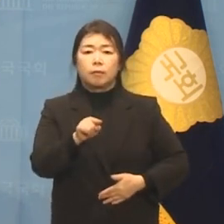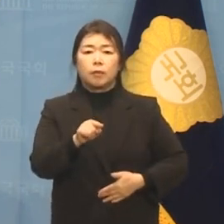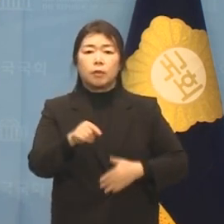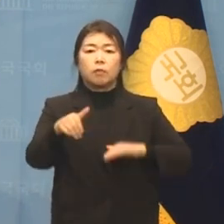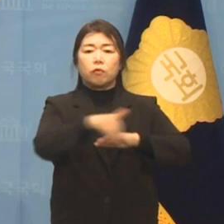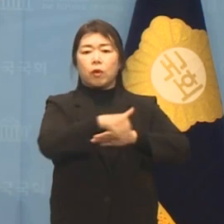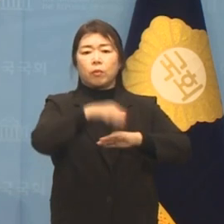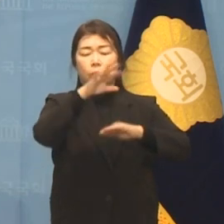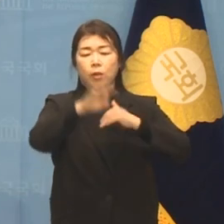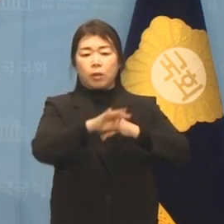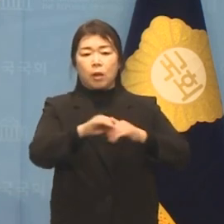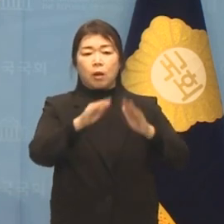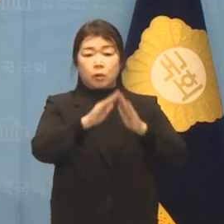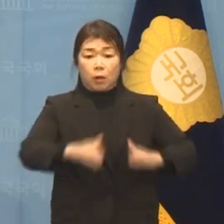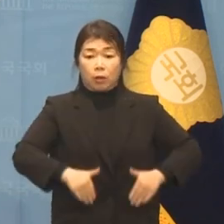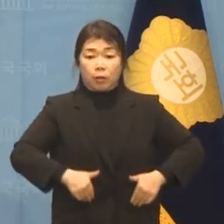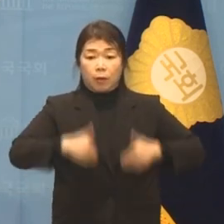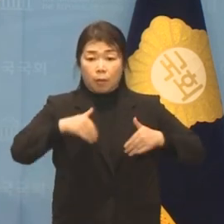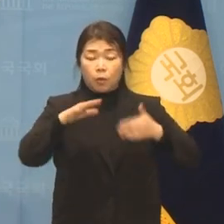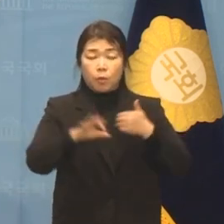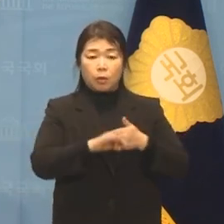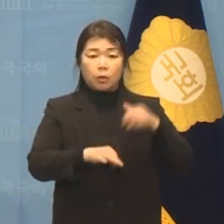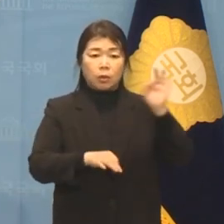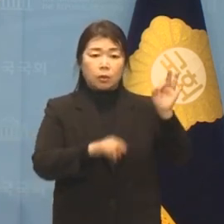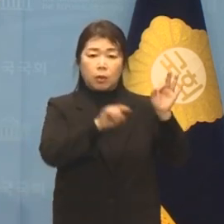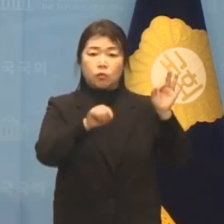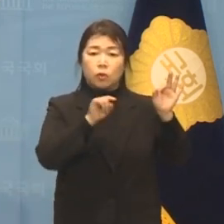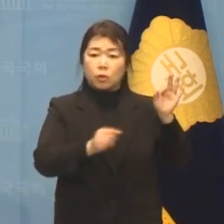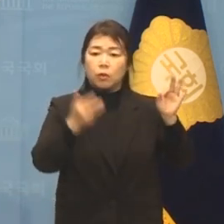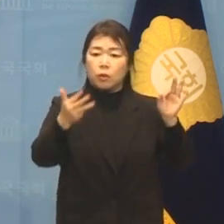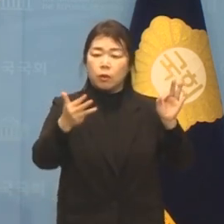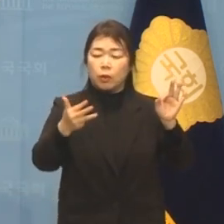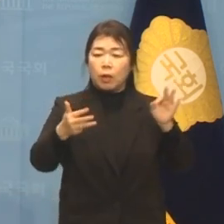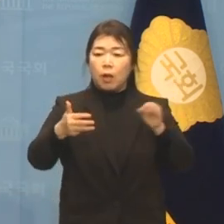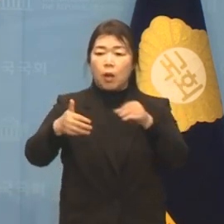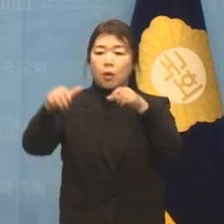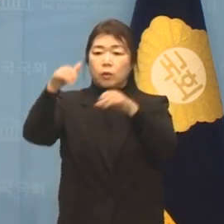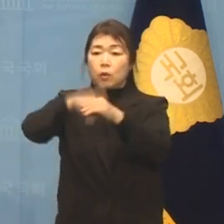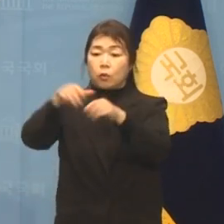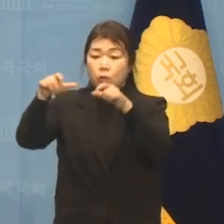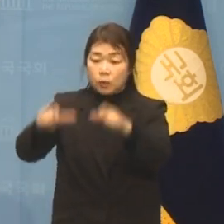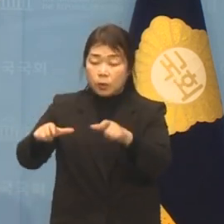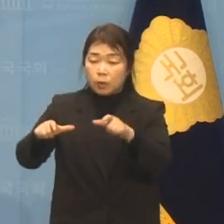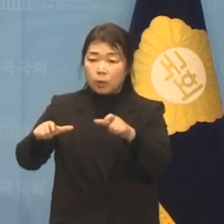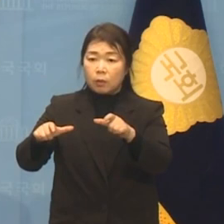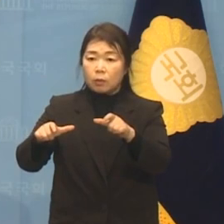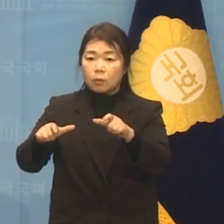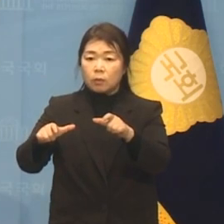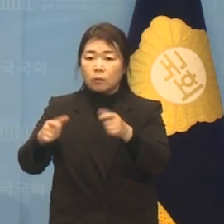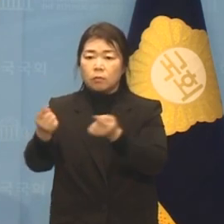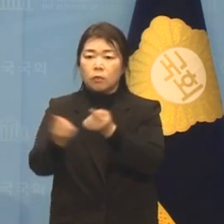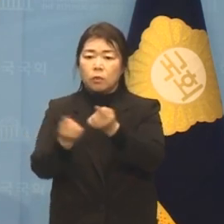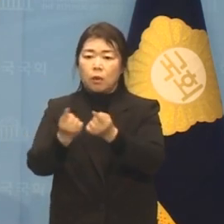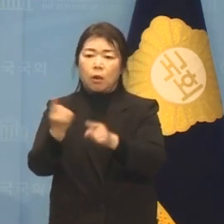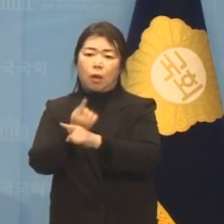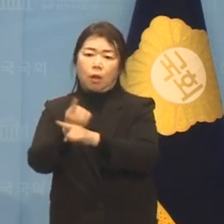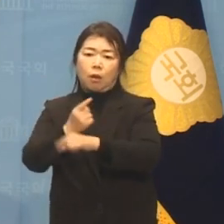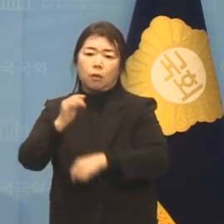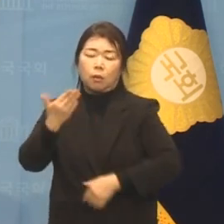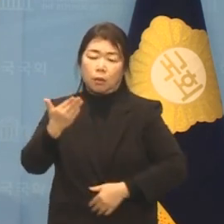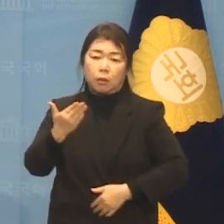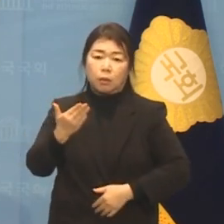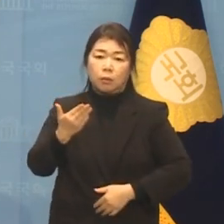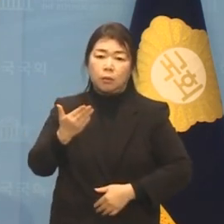획정안은 전남의 경우 10개 중 8개 선거구를 대폭적으로 조정해야 하는